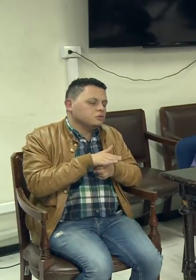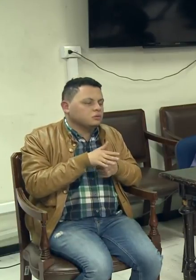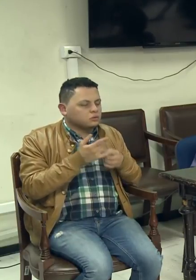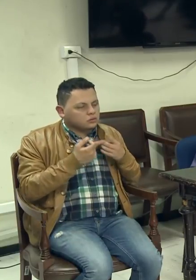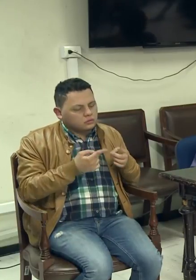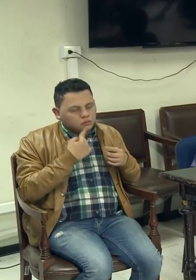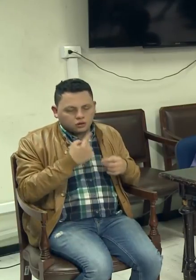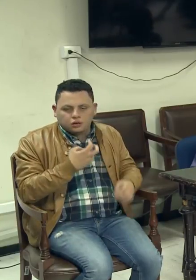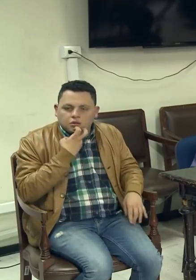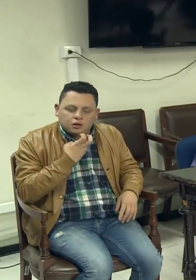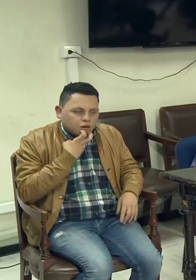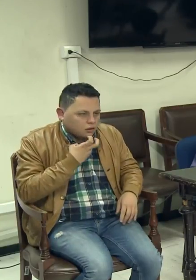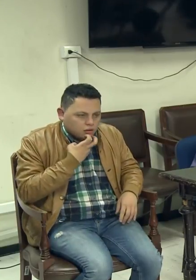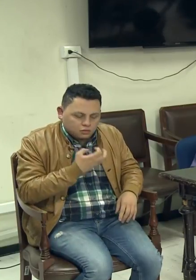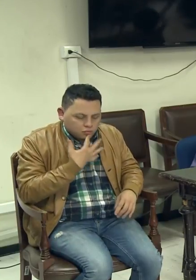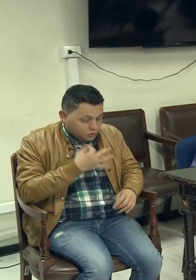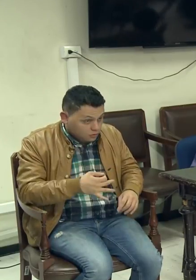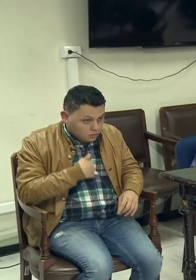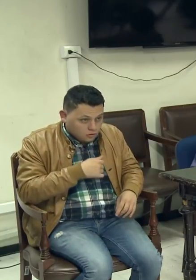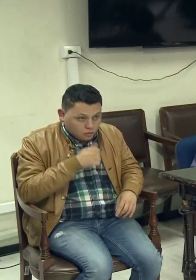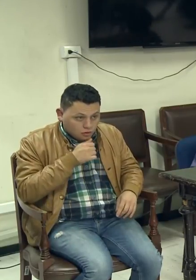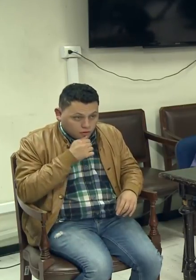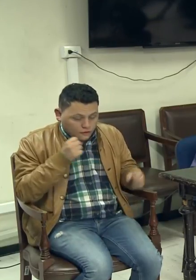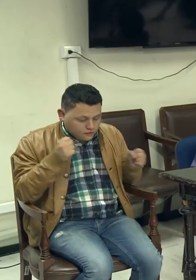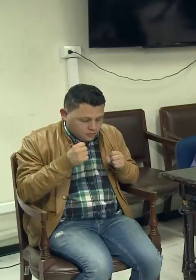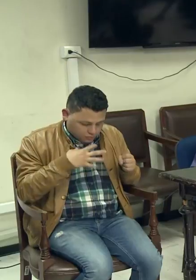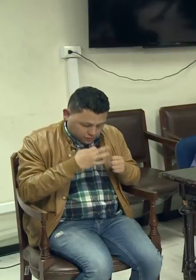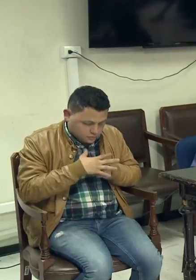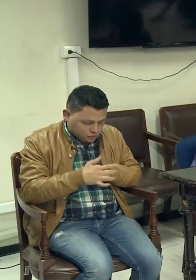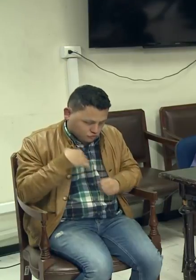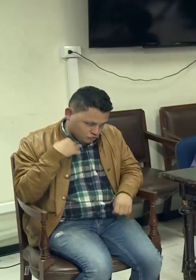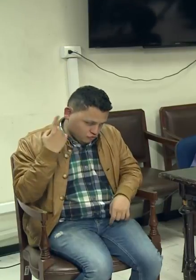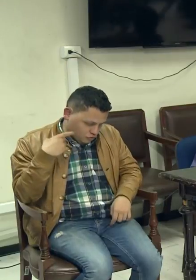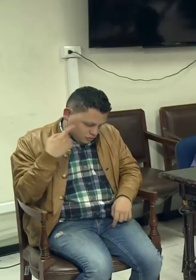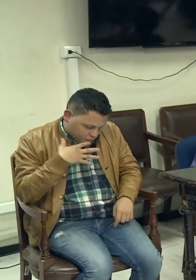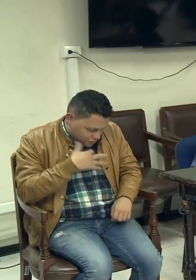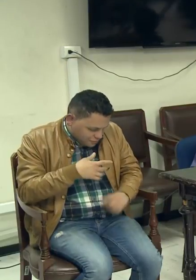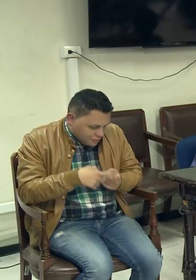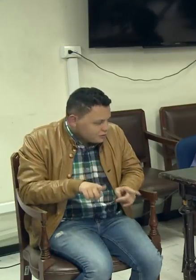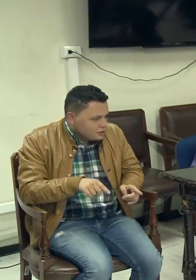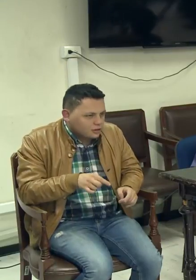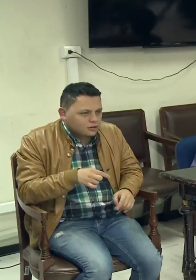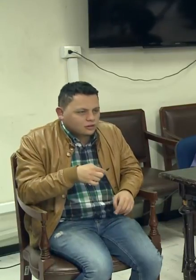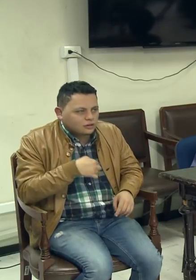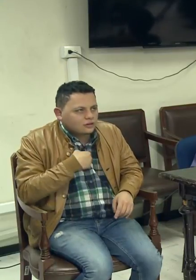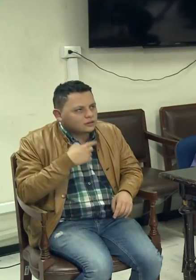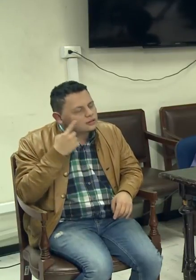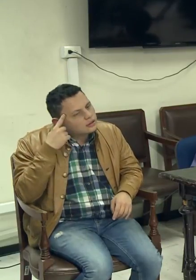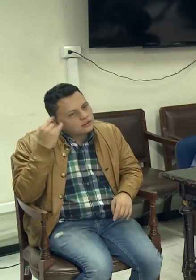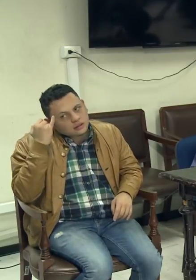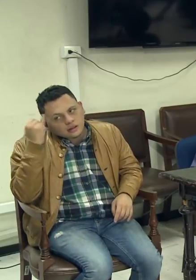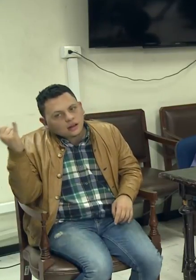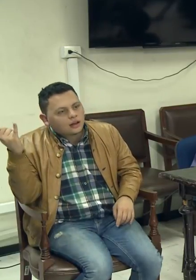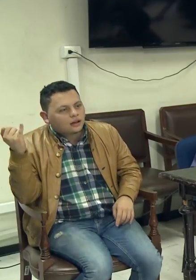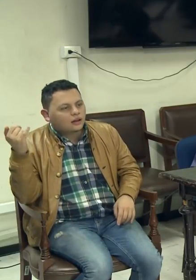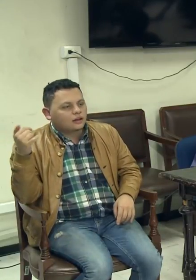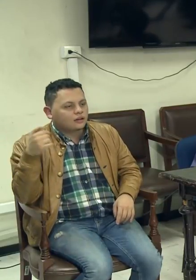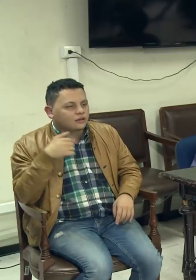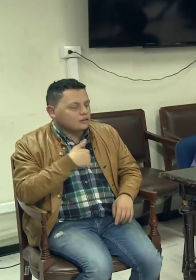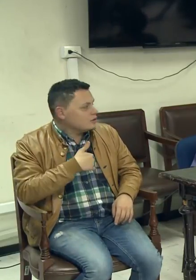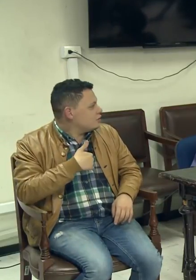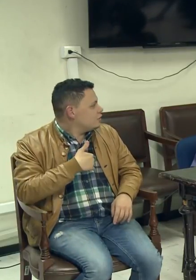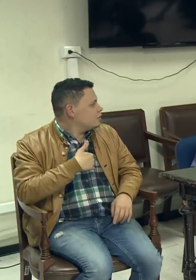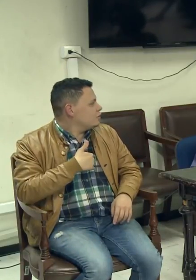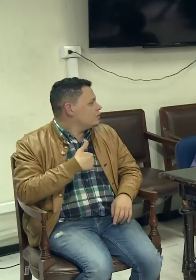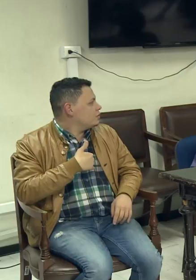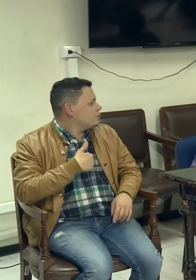a morir, porque yo sí me baño con agua fría, estoy loca, pero es que tengo una idea de que mis